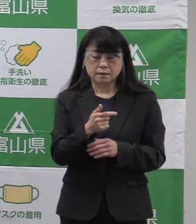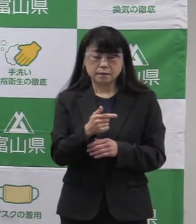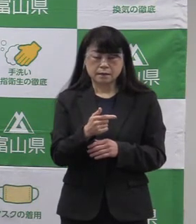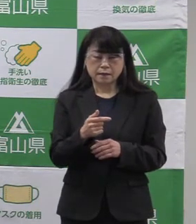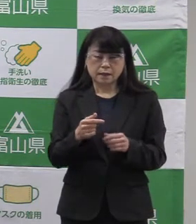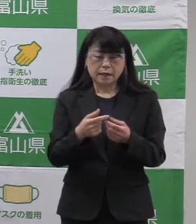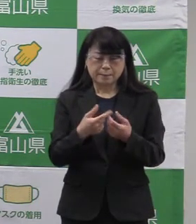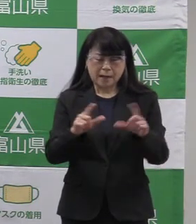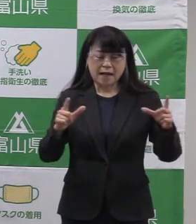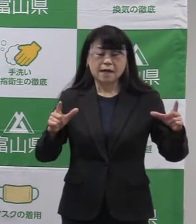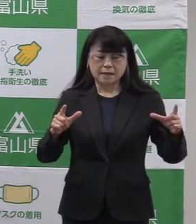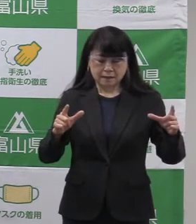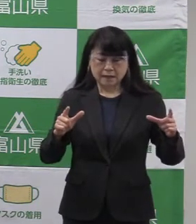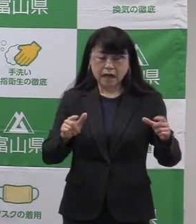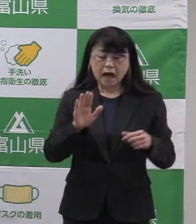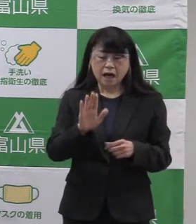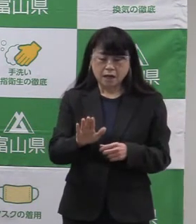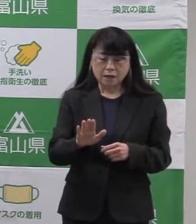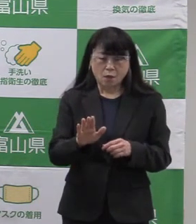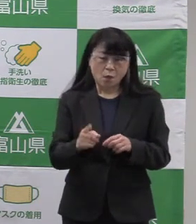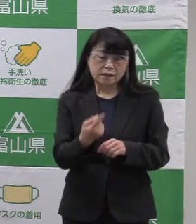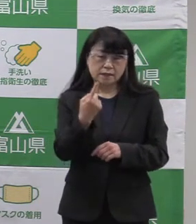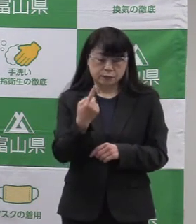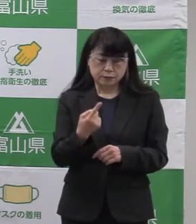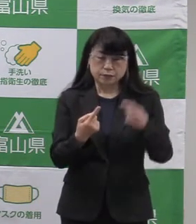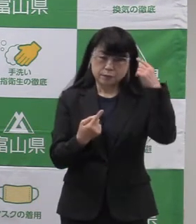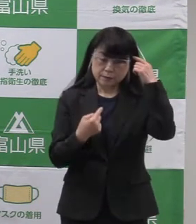起き始めているというふうに考えています。